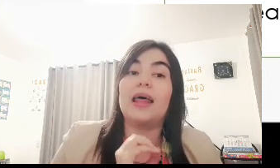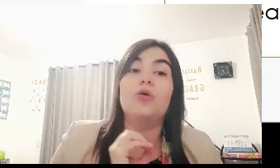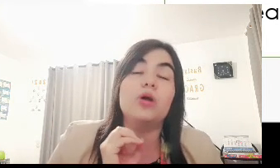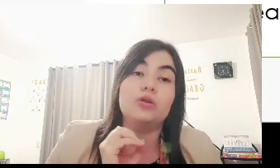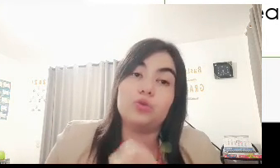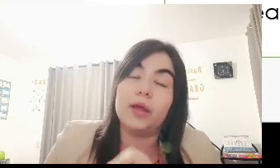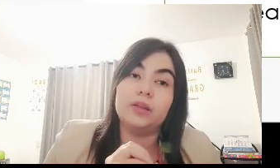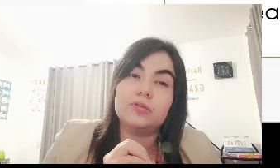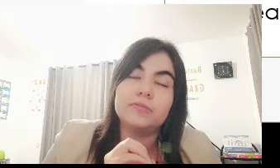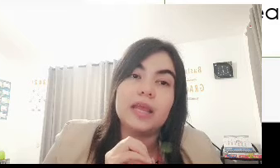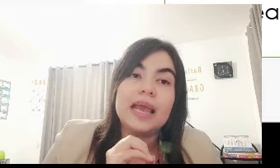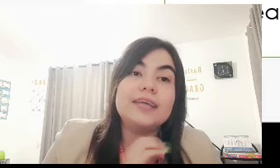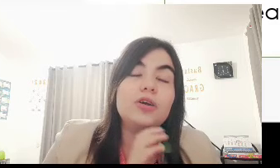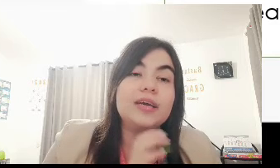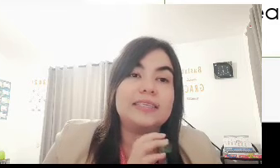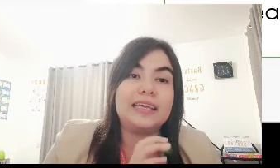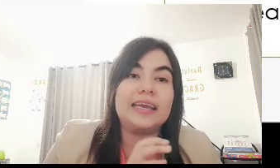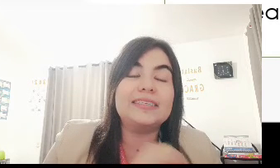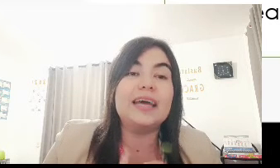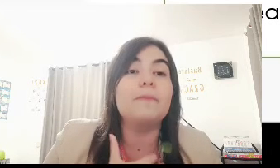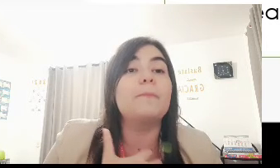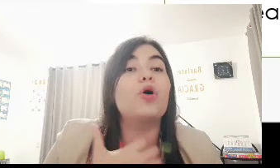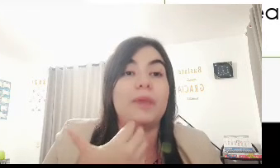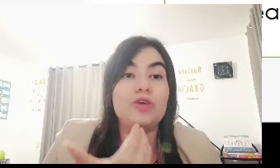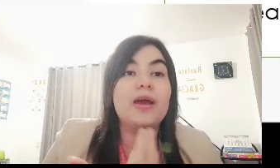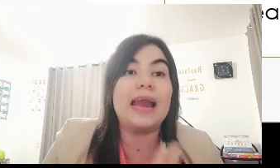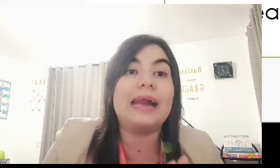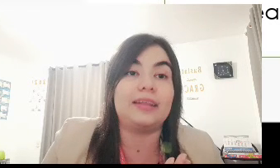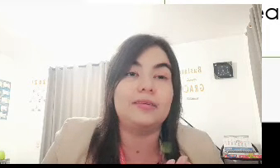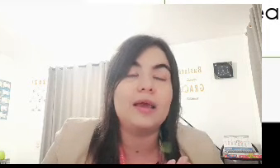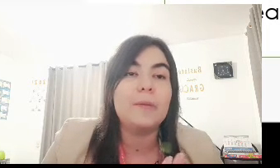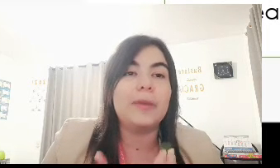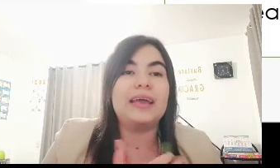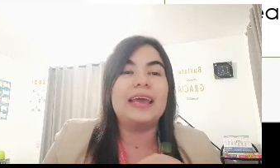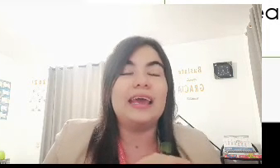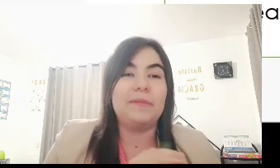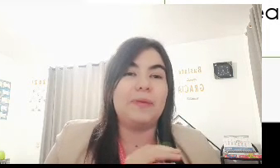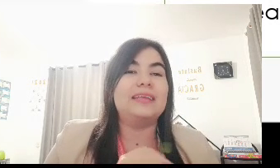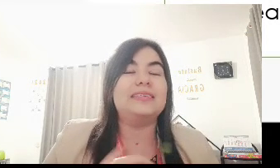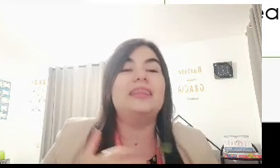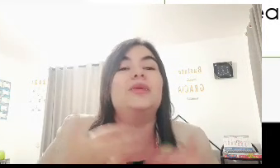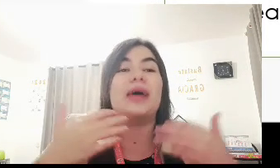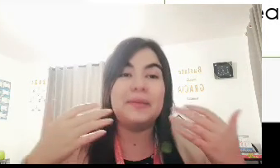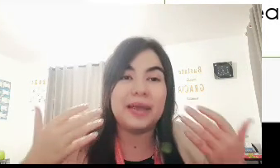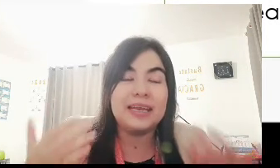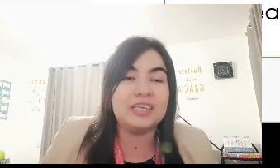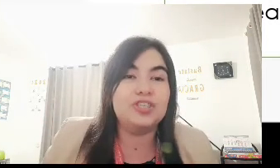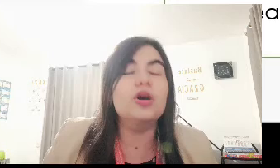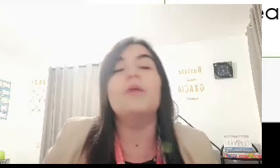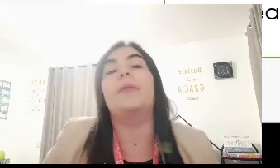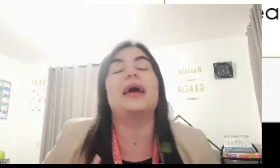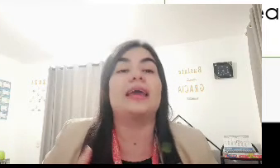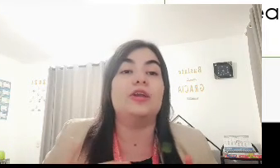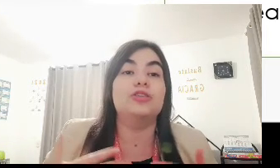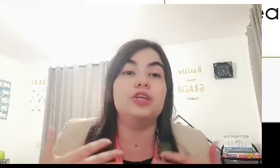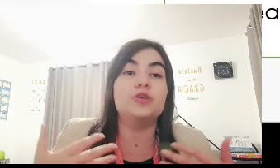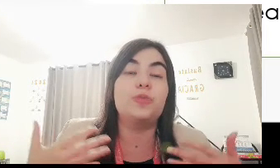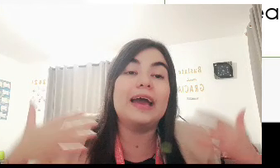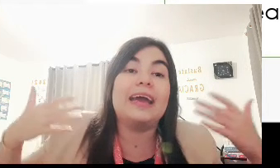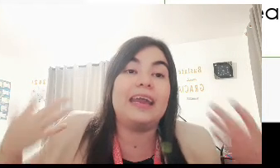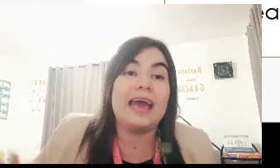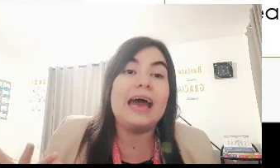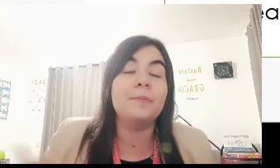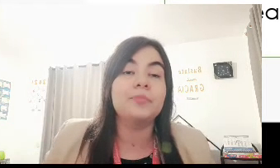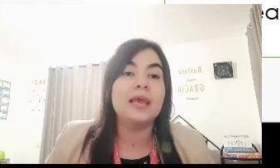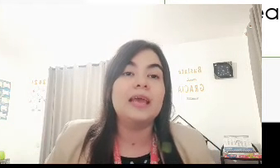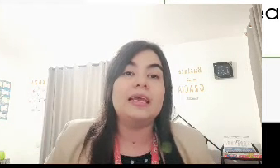alusivas a cada uno de los cuentos. Eso es lo que se quiere hacer por medio del arte. ¿Para qué? Para incentivar la imaginación, para que los niños